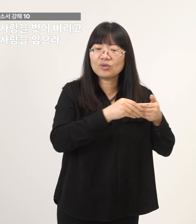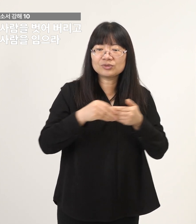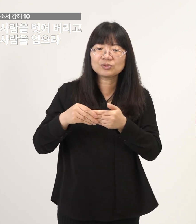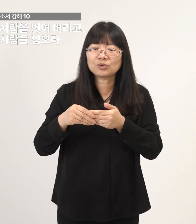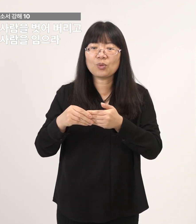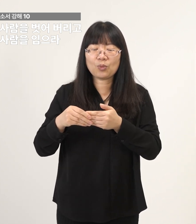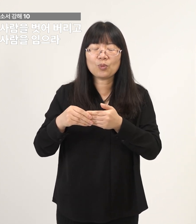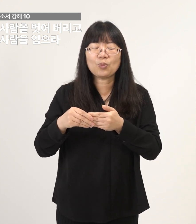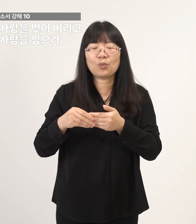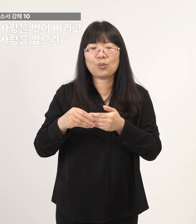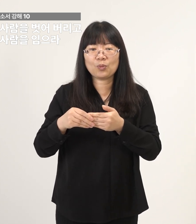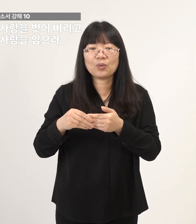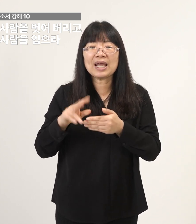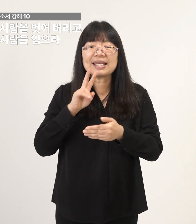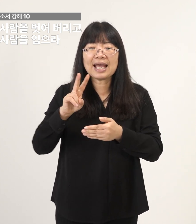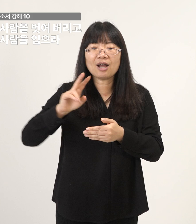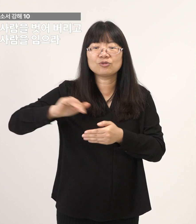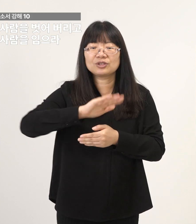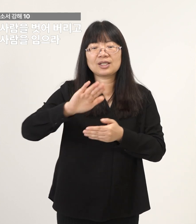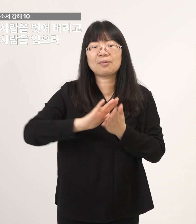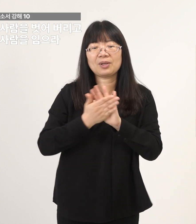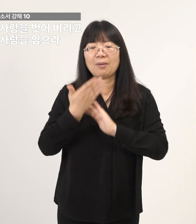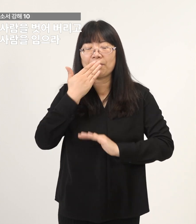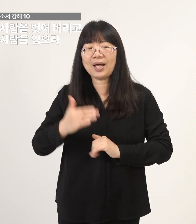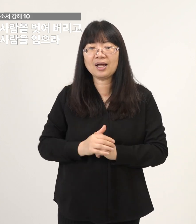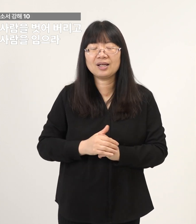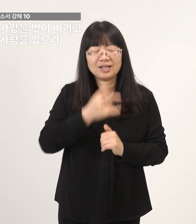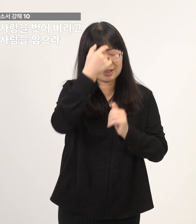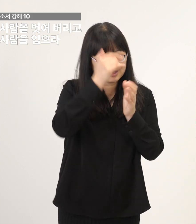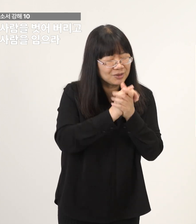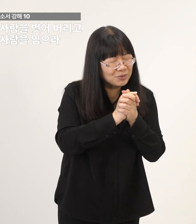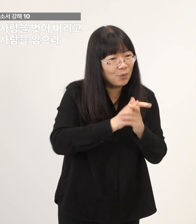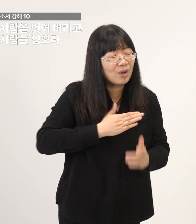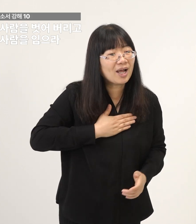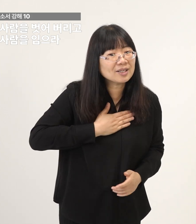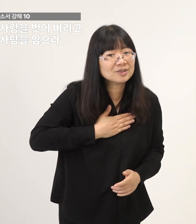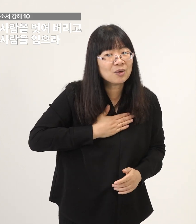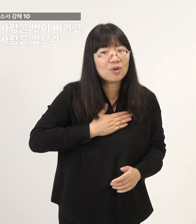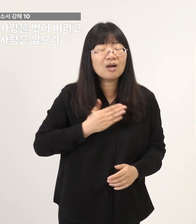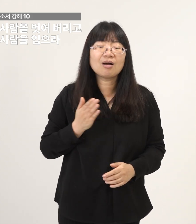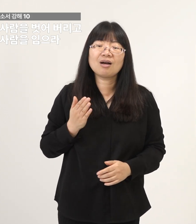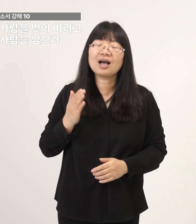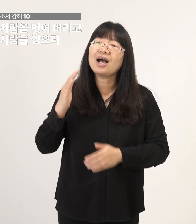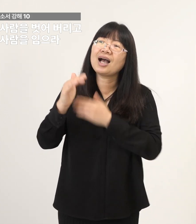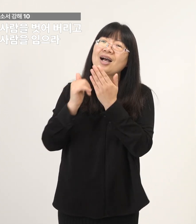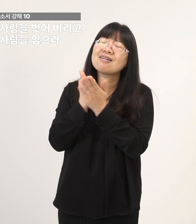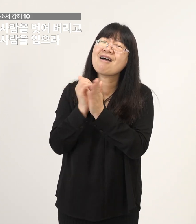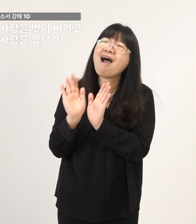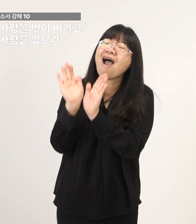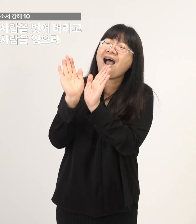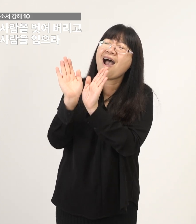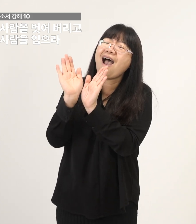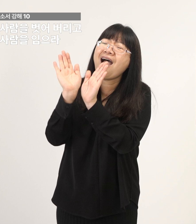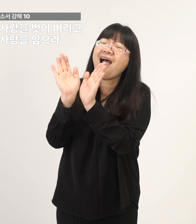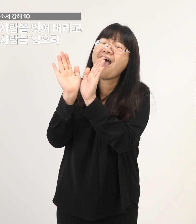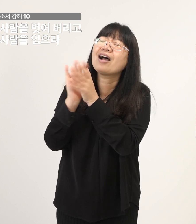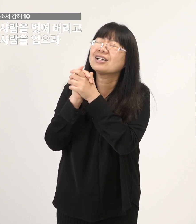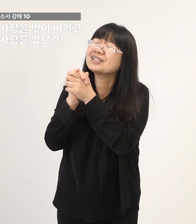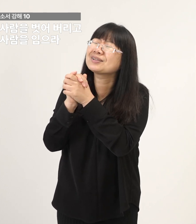해보면 알잖아요. 에? 내가 이렇게 막 위를 향해서 밀어 올리는 기도가